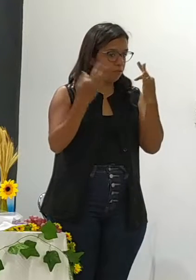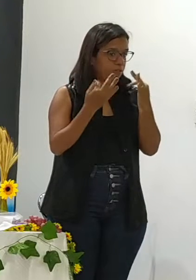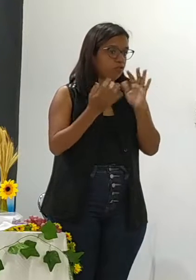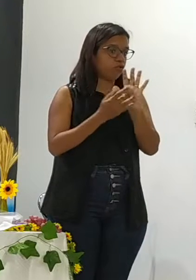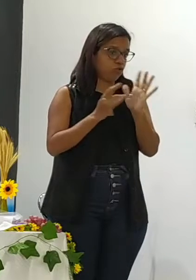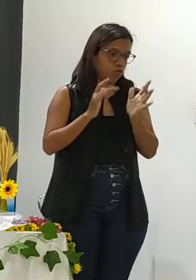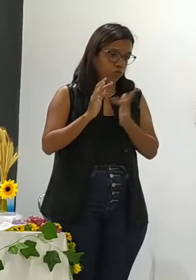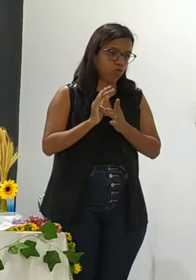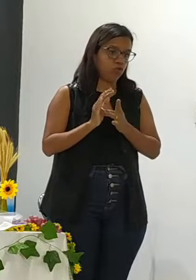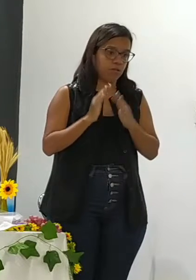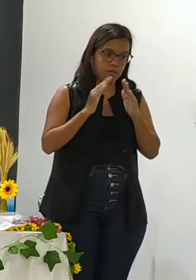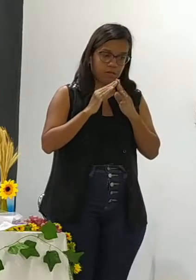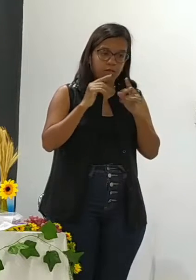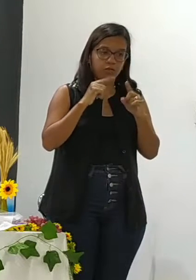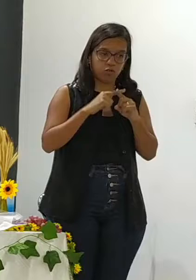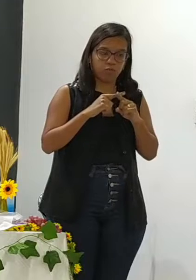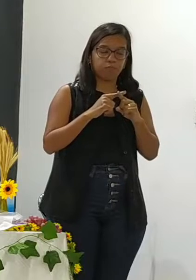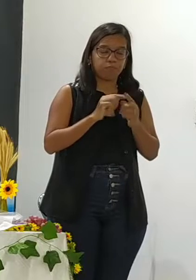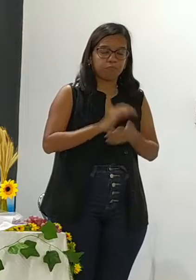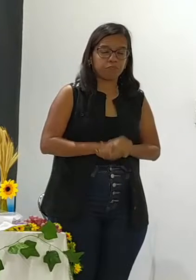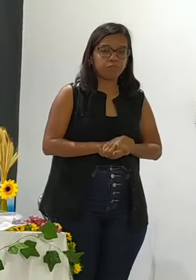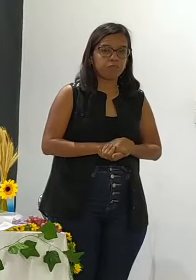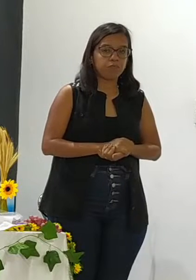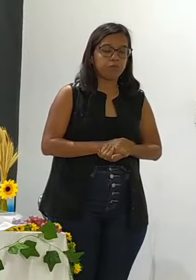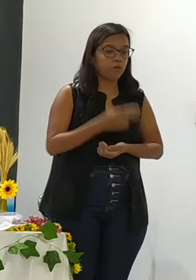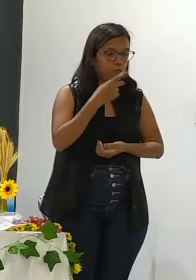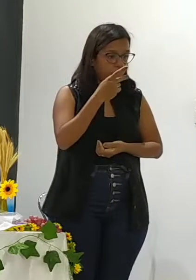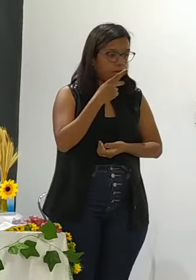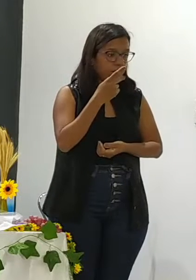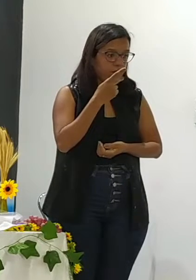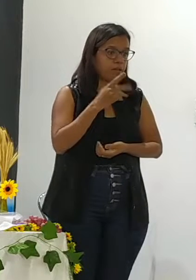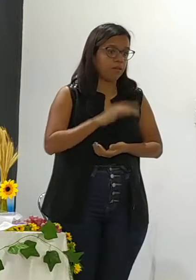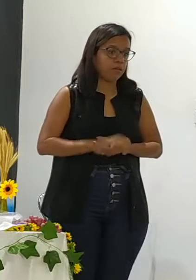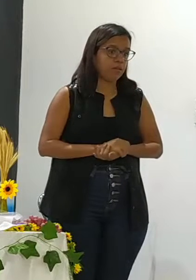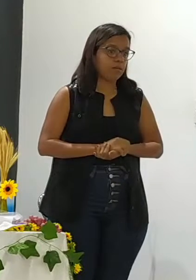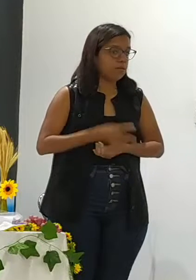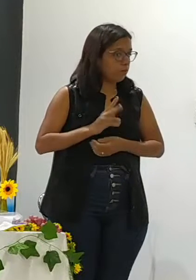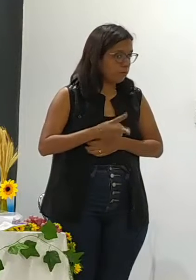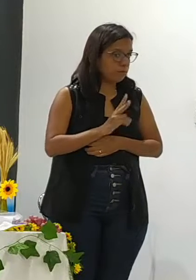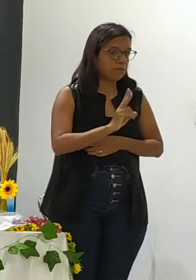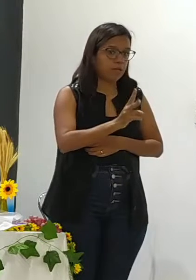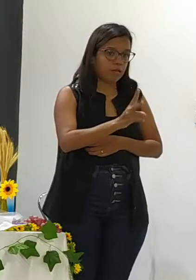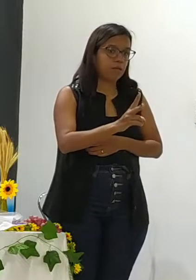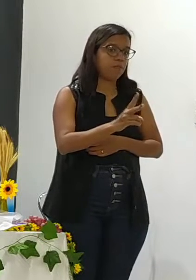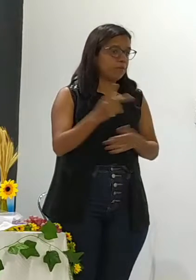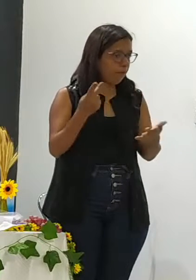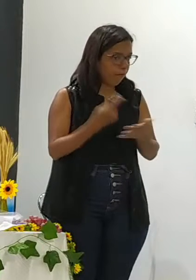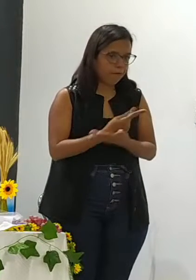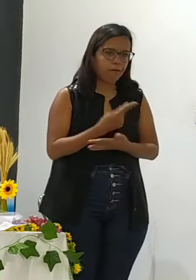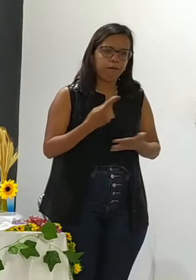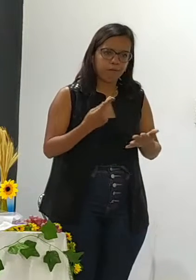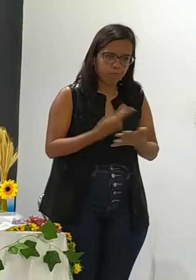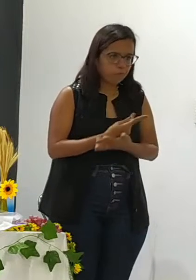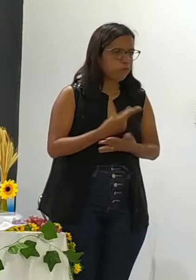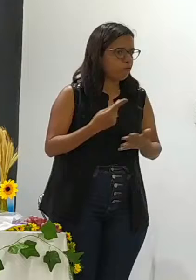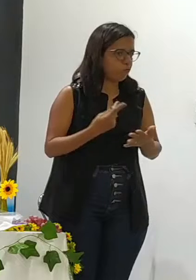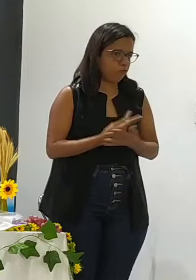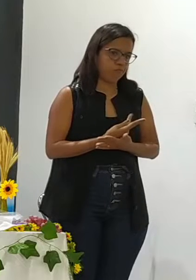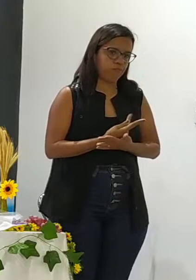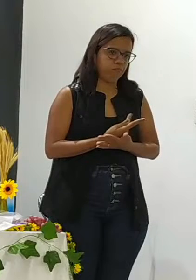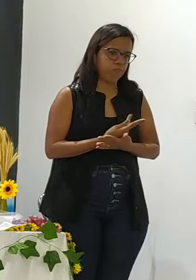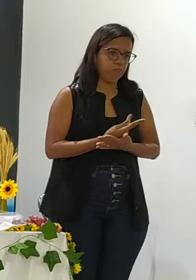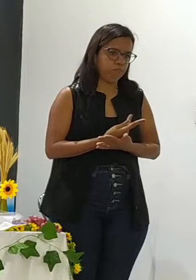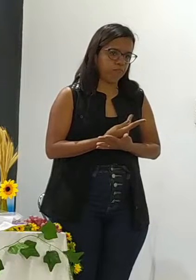anos, é o que eu digo aqui, o que eu falei aqui, irmãos, nós sempre cometemos erros, porque nós não somos,